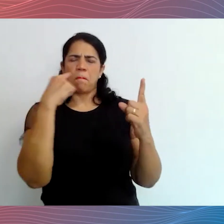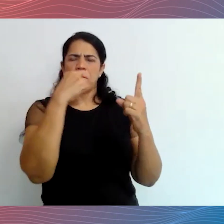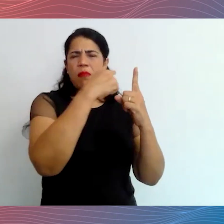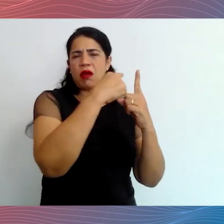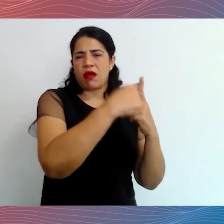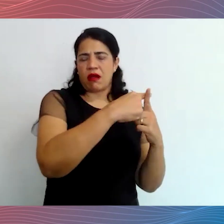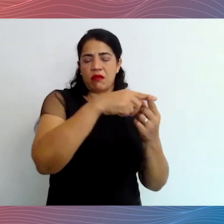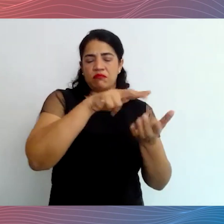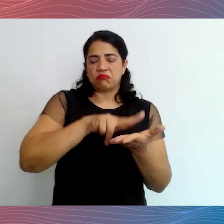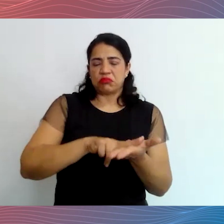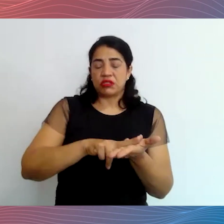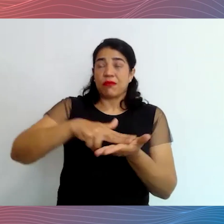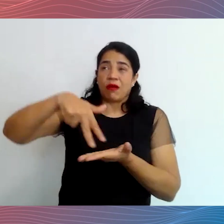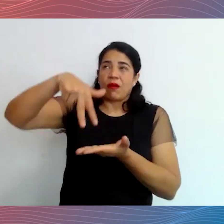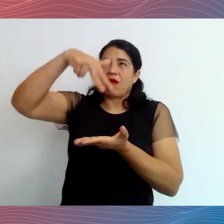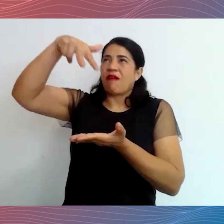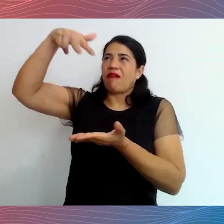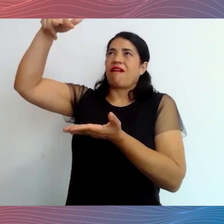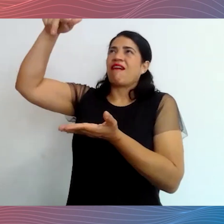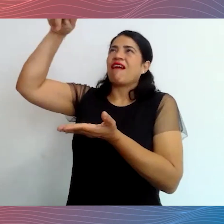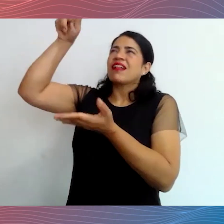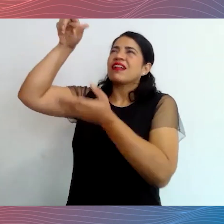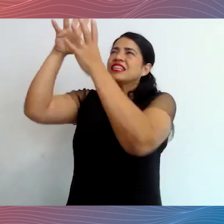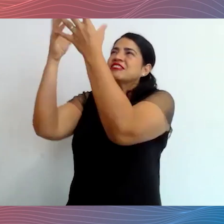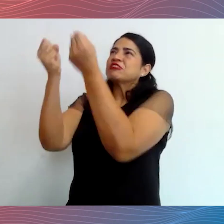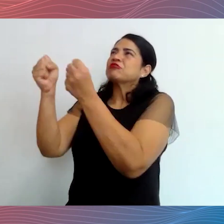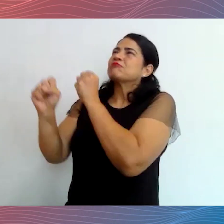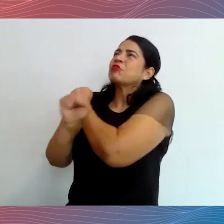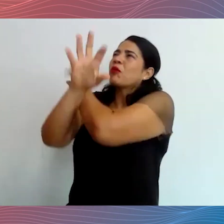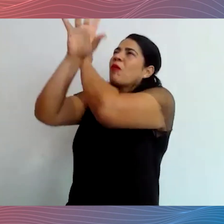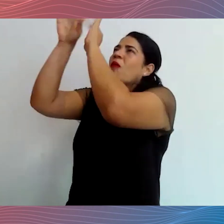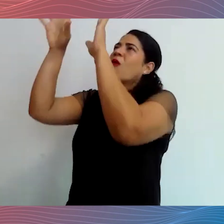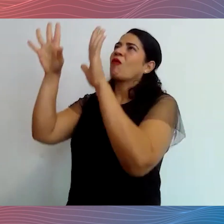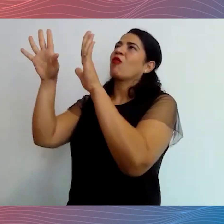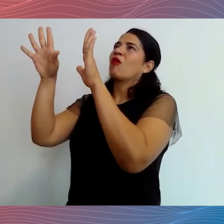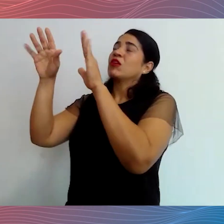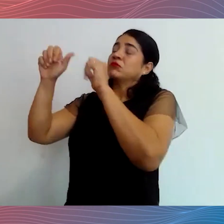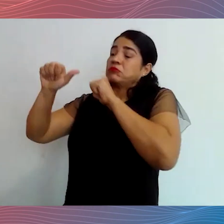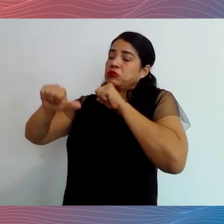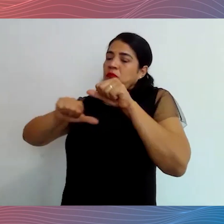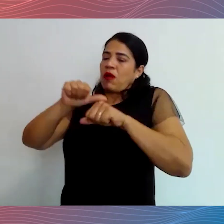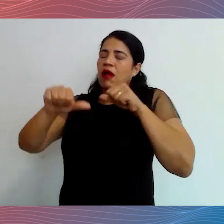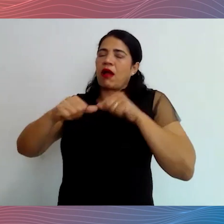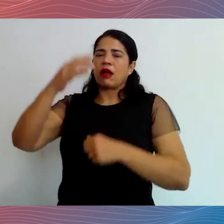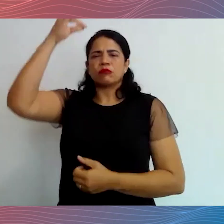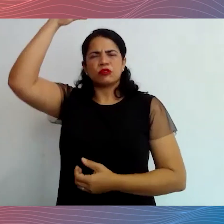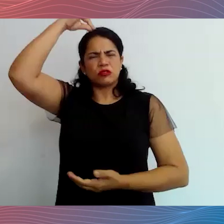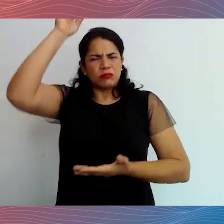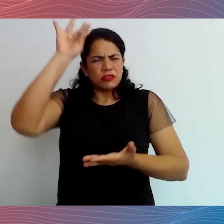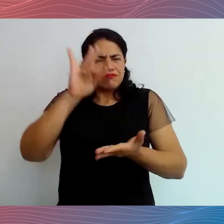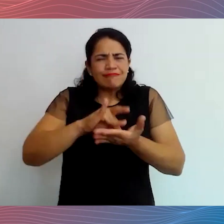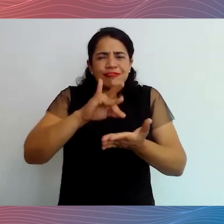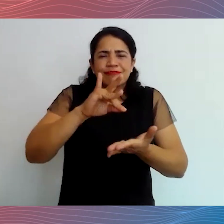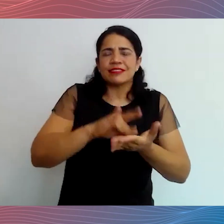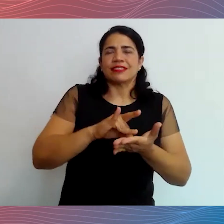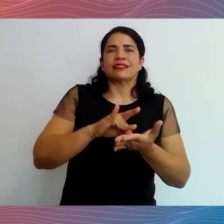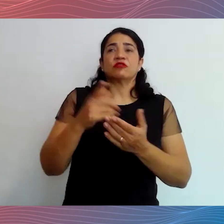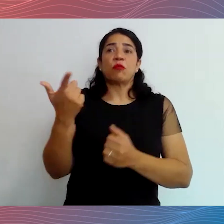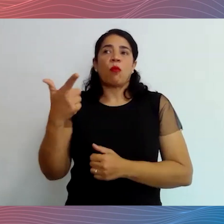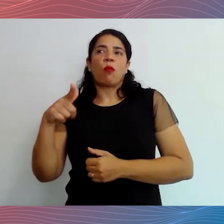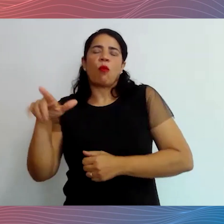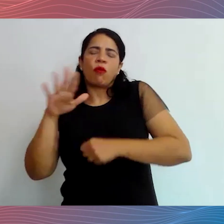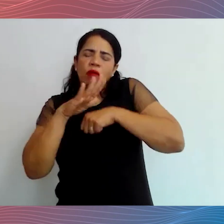foi glorificado, Ele se tornou o Espírito da realidade, o outro Consolador que o Pai prometeu